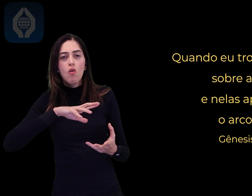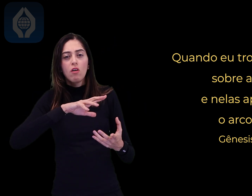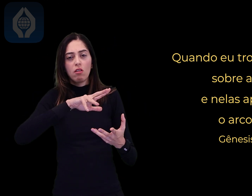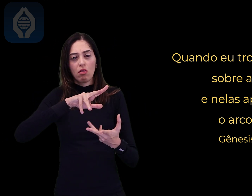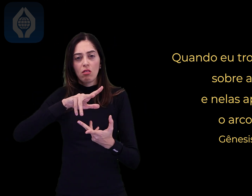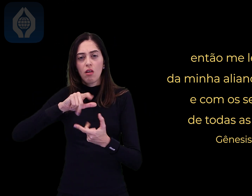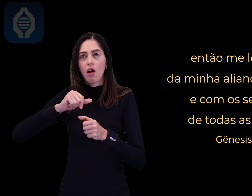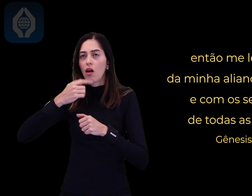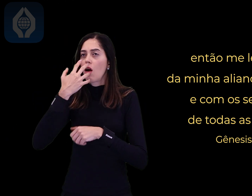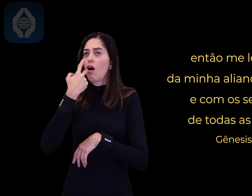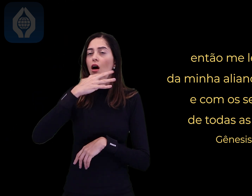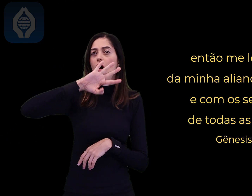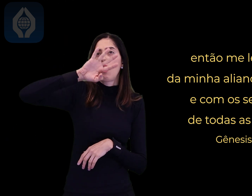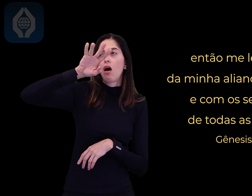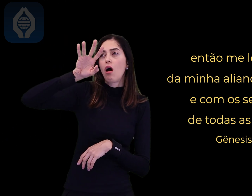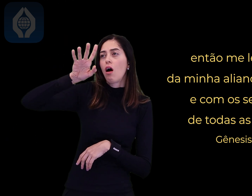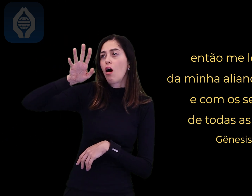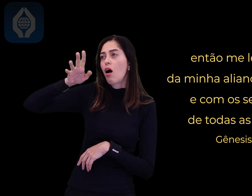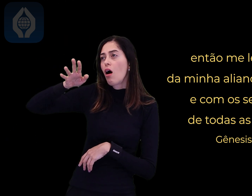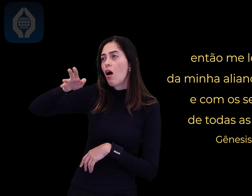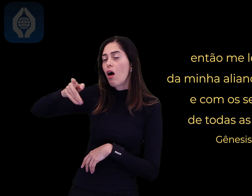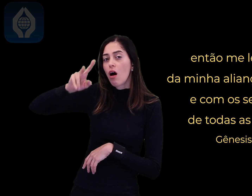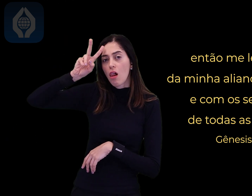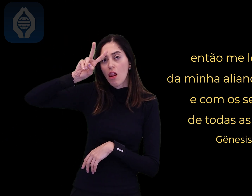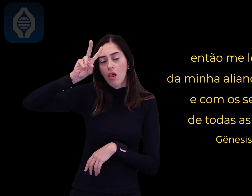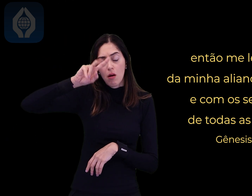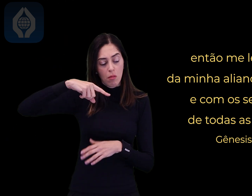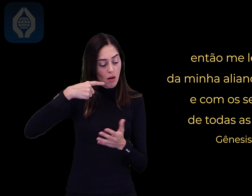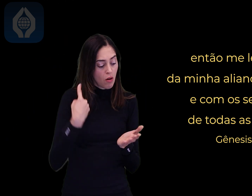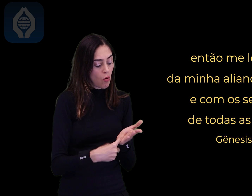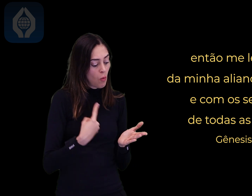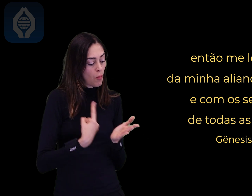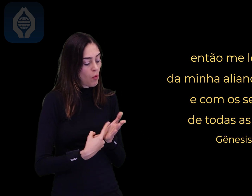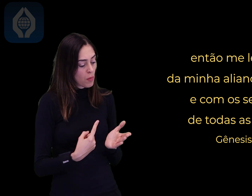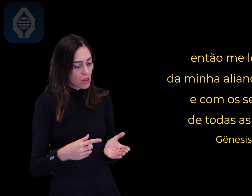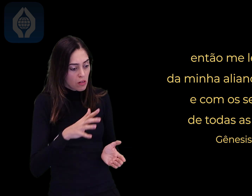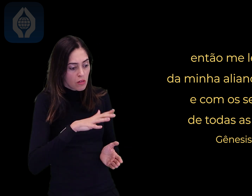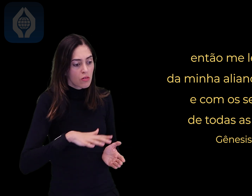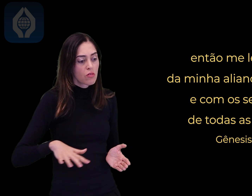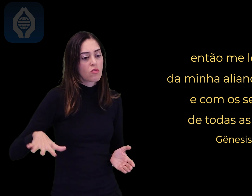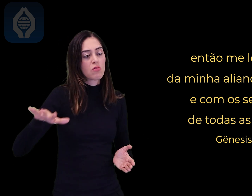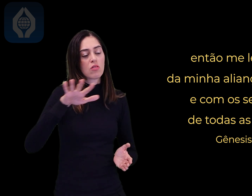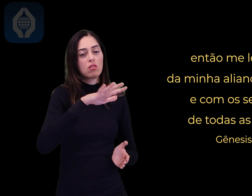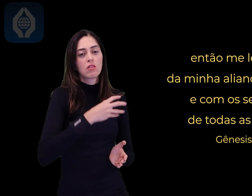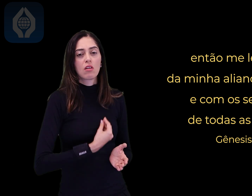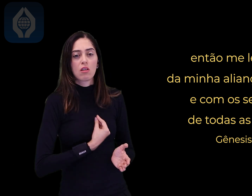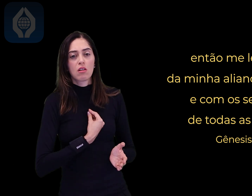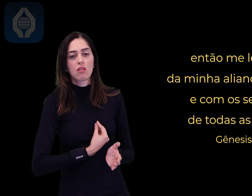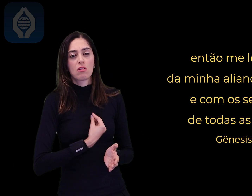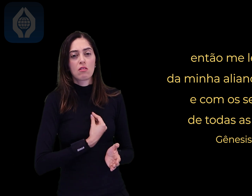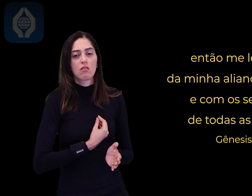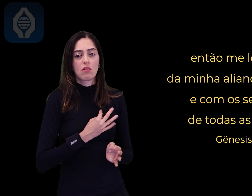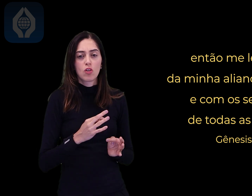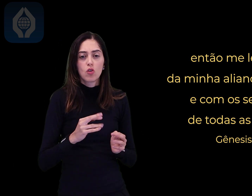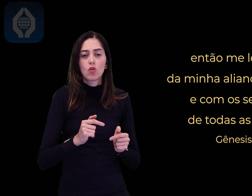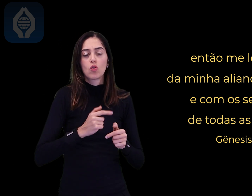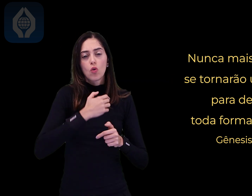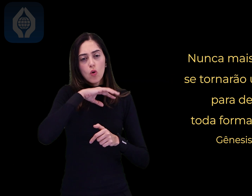arco-íris, então me lembrarei da minha aliança com vocês e com os seres vivos e todas as espécies.